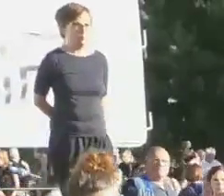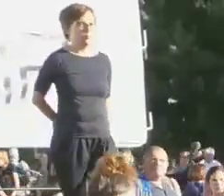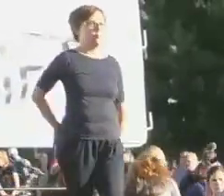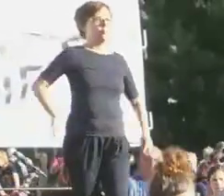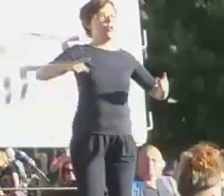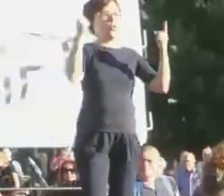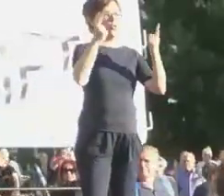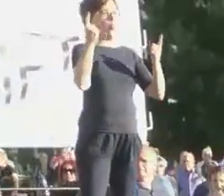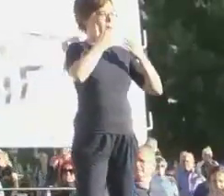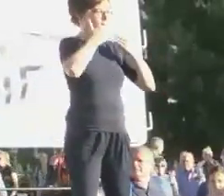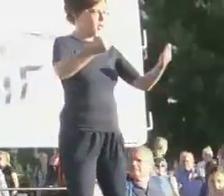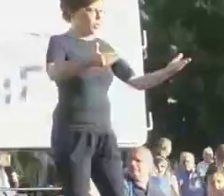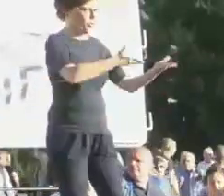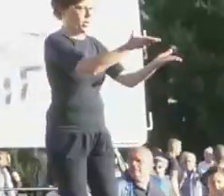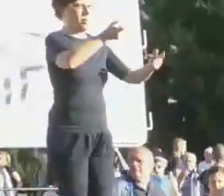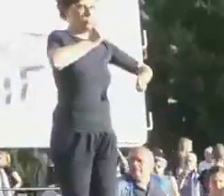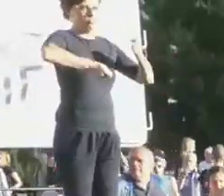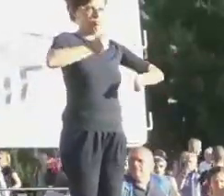Super, dziękujemy.